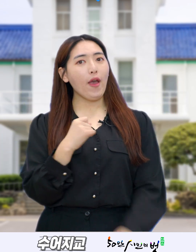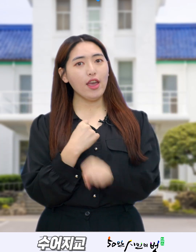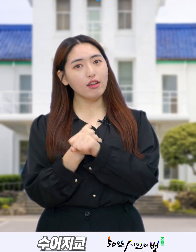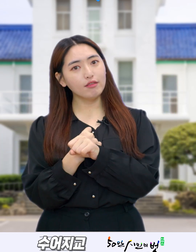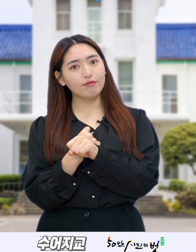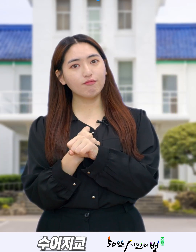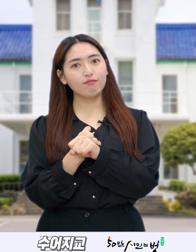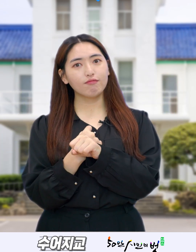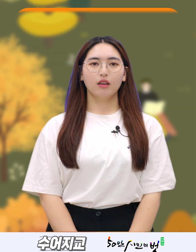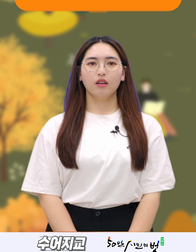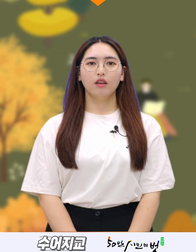해?